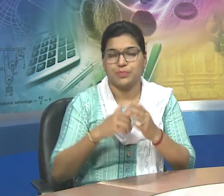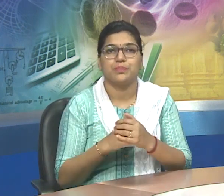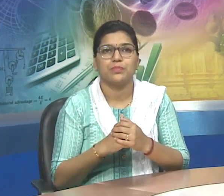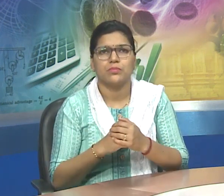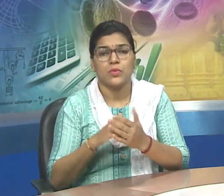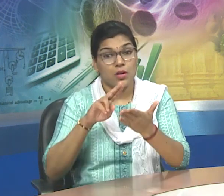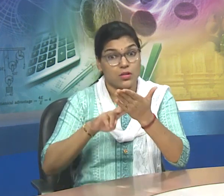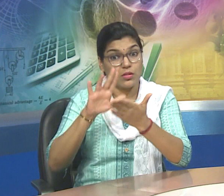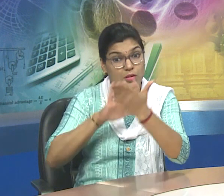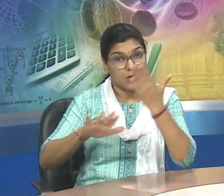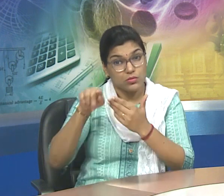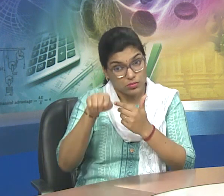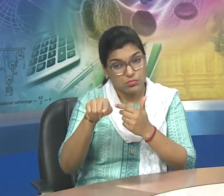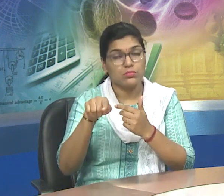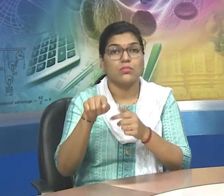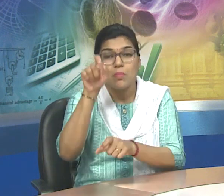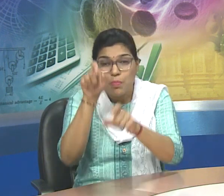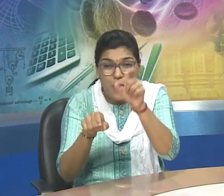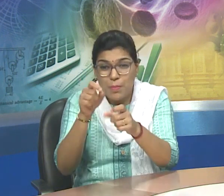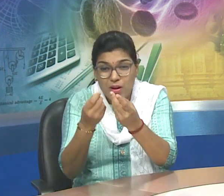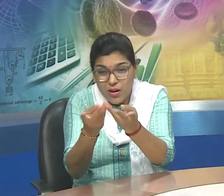अब यदि राष्ट्र की बात करें